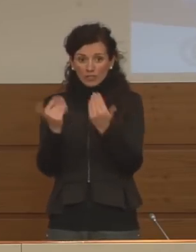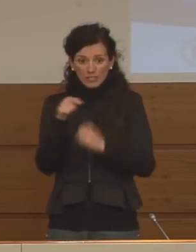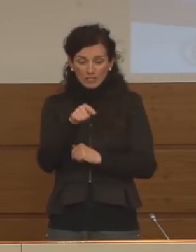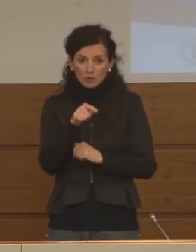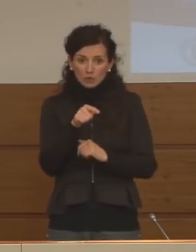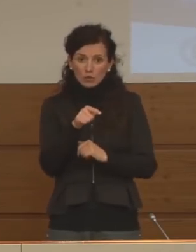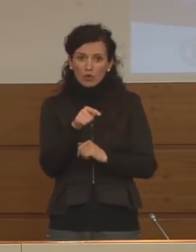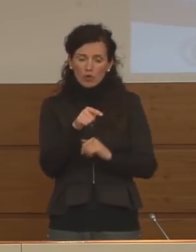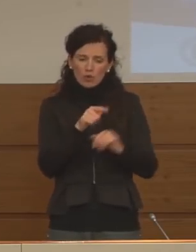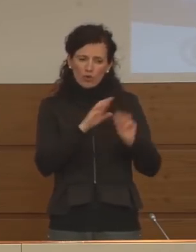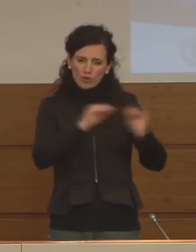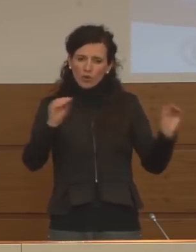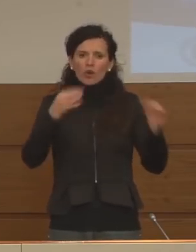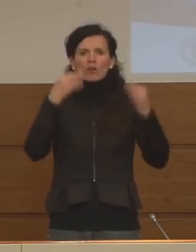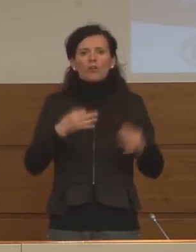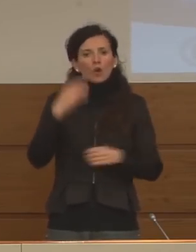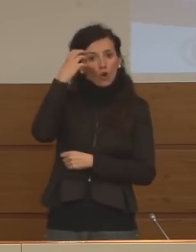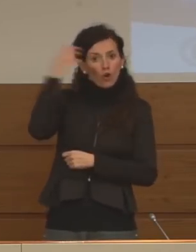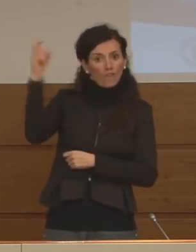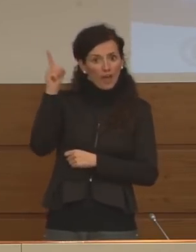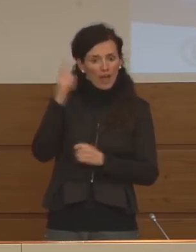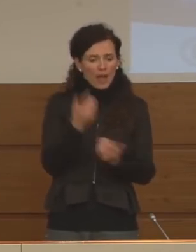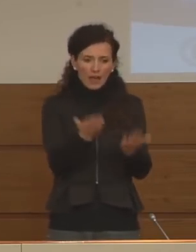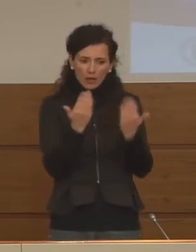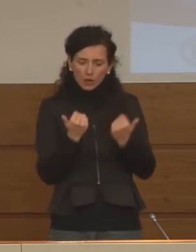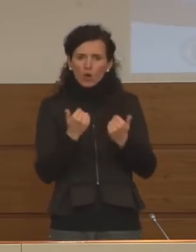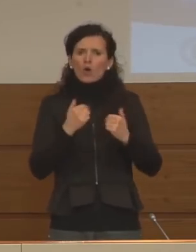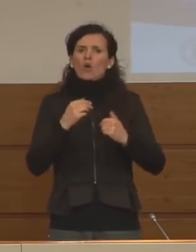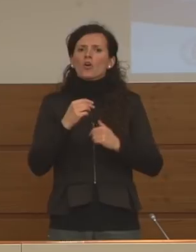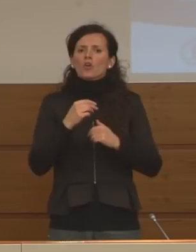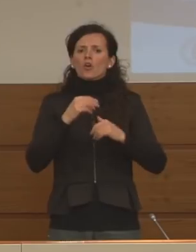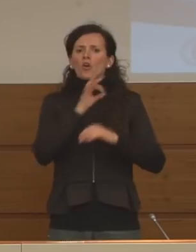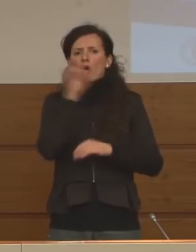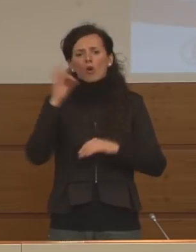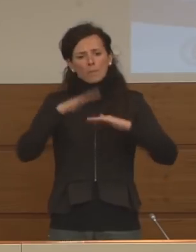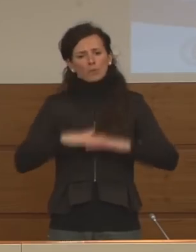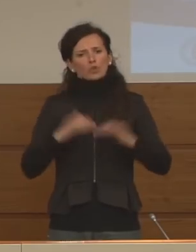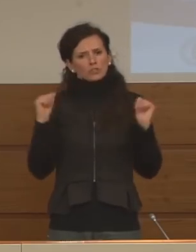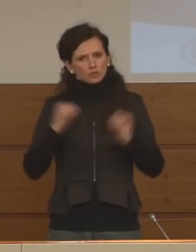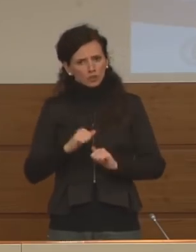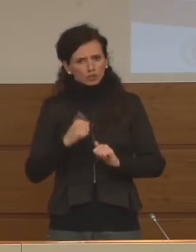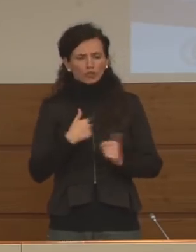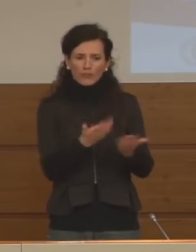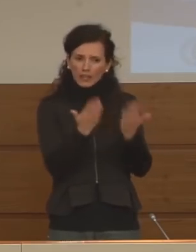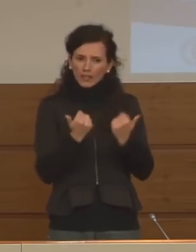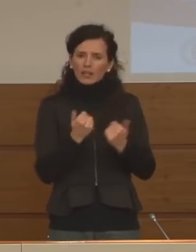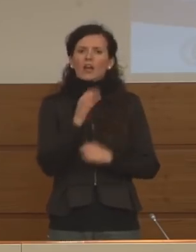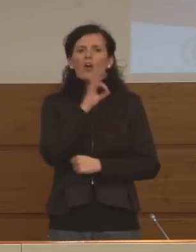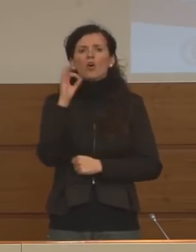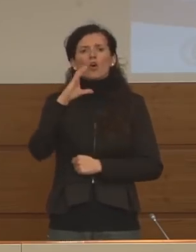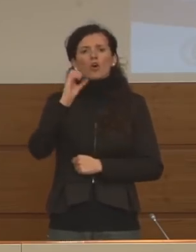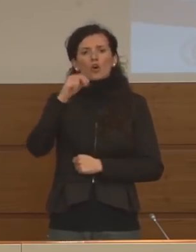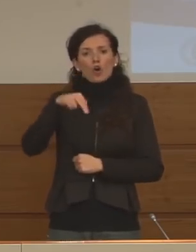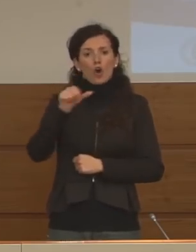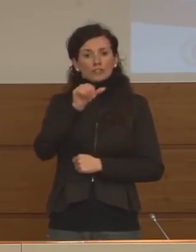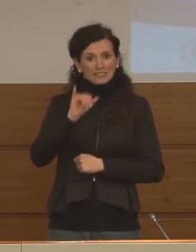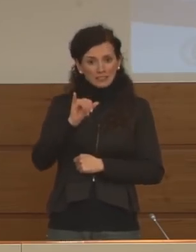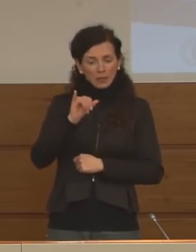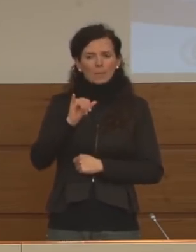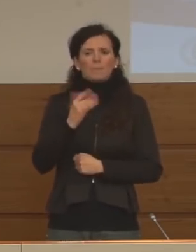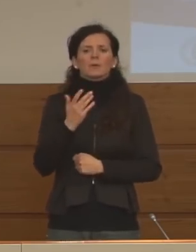dal governo dalla protezione civile dalla consip e dal commissario